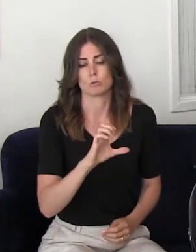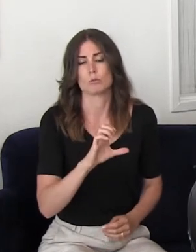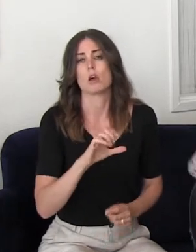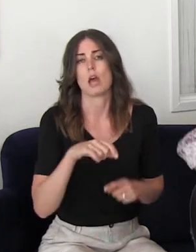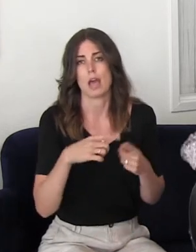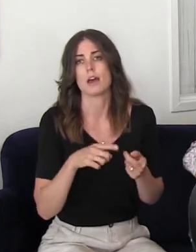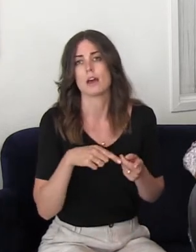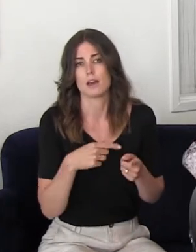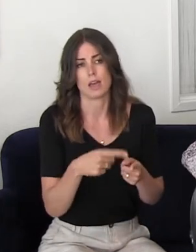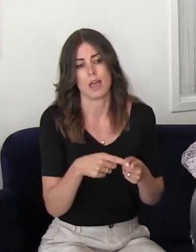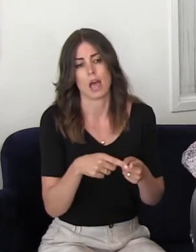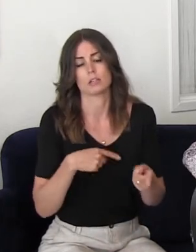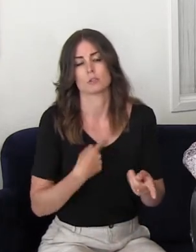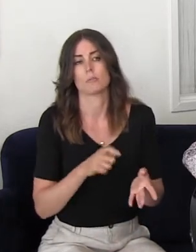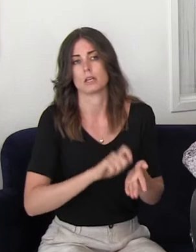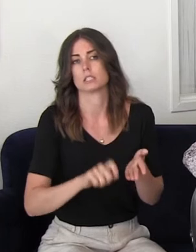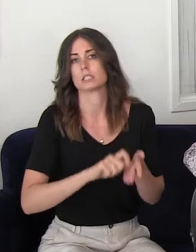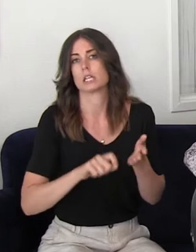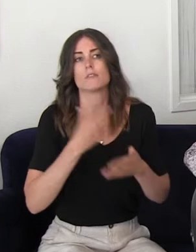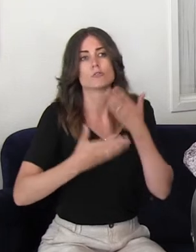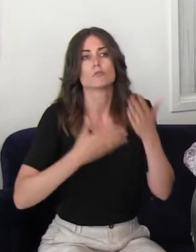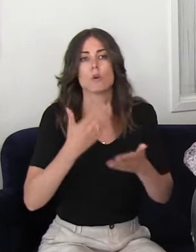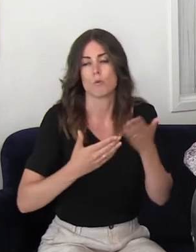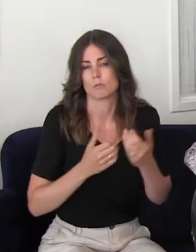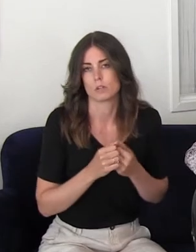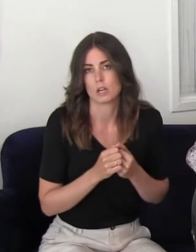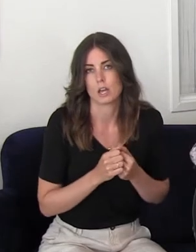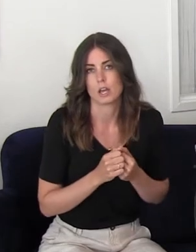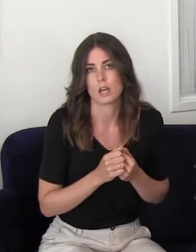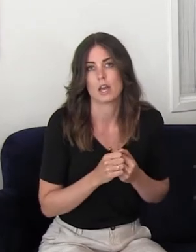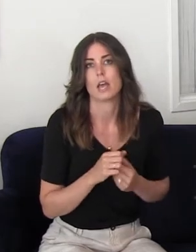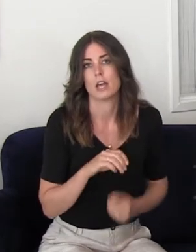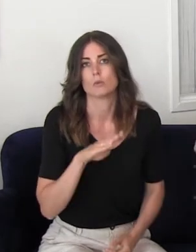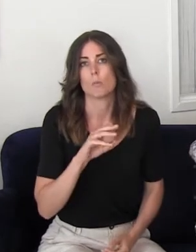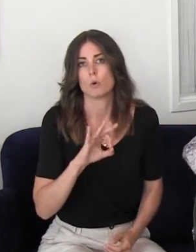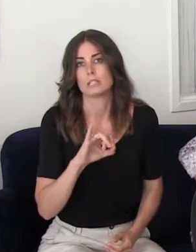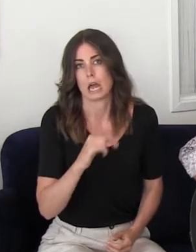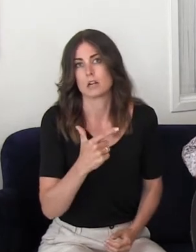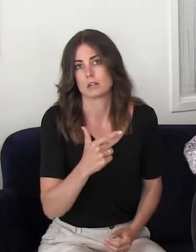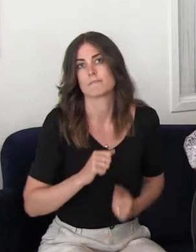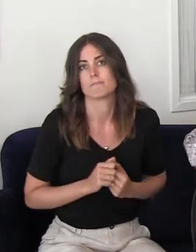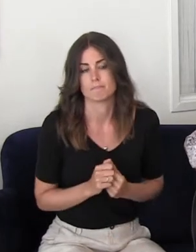alltså tonsättaren Wolfgang Amadeus Mozart.